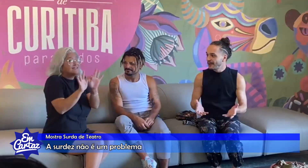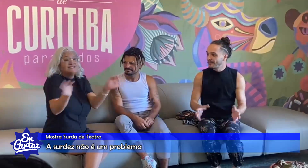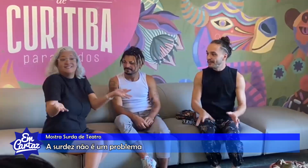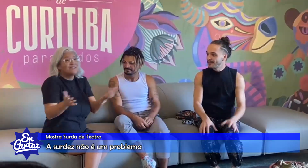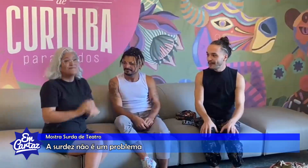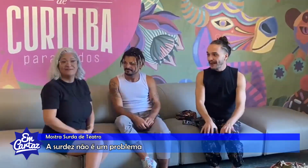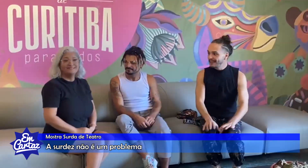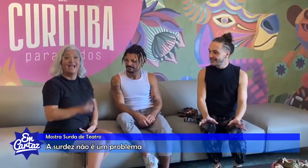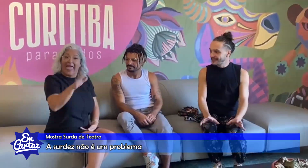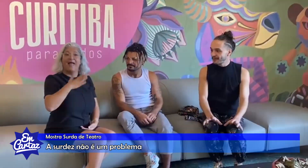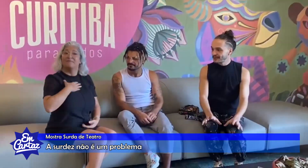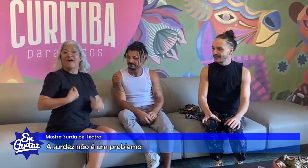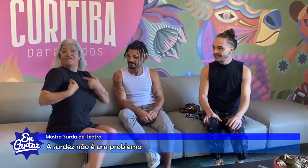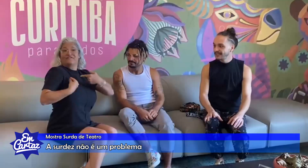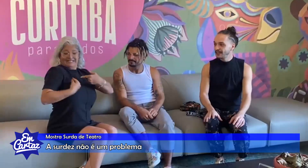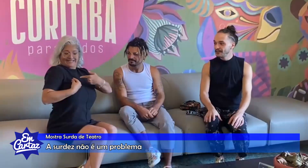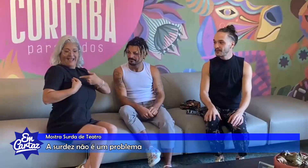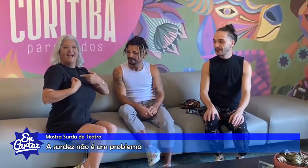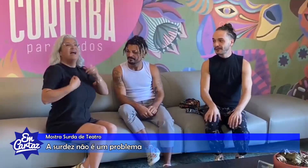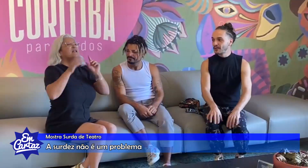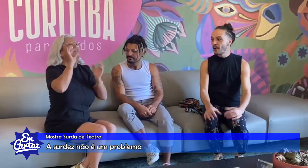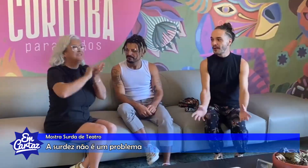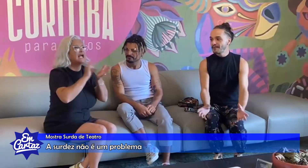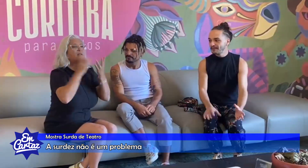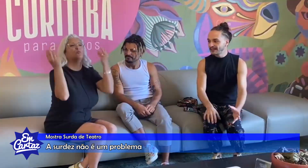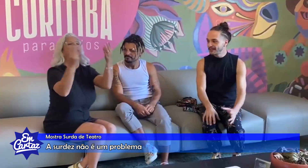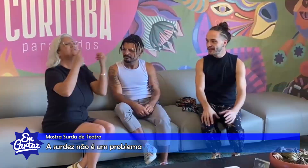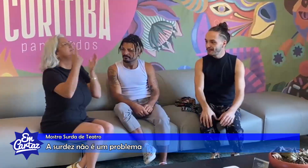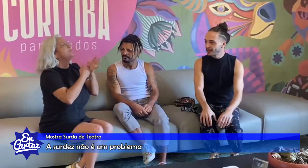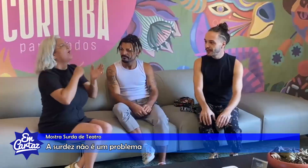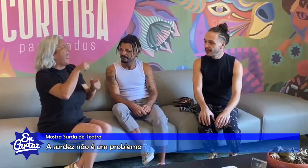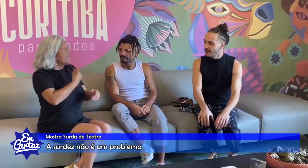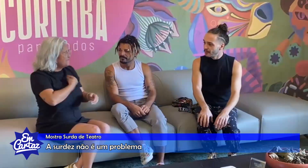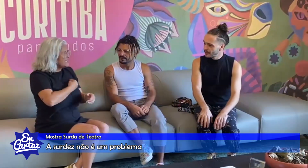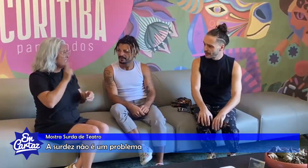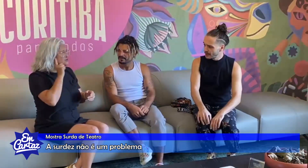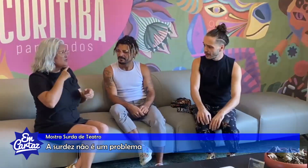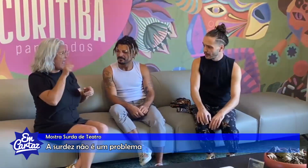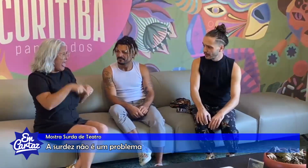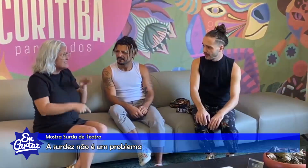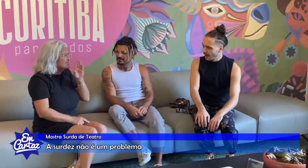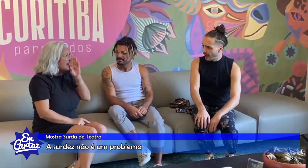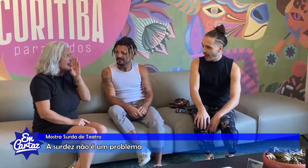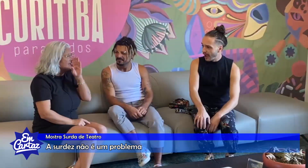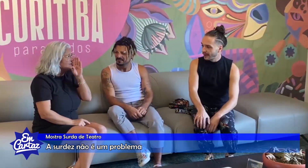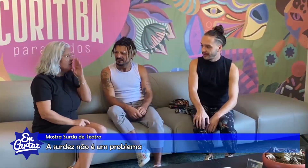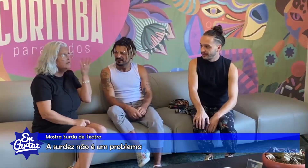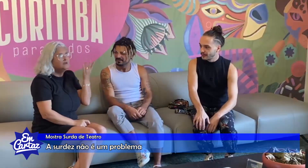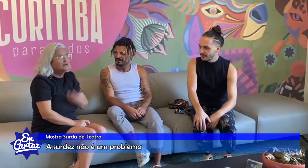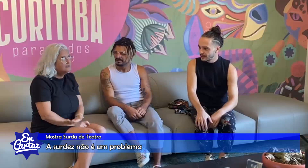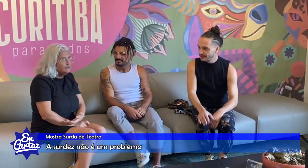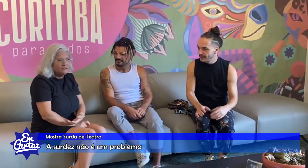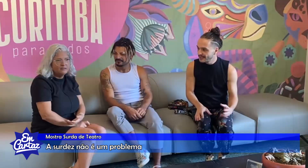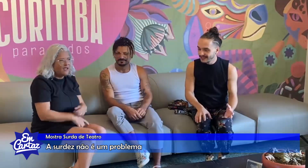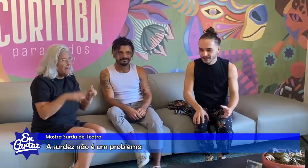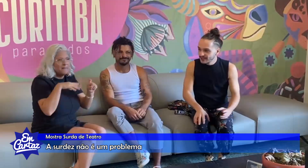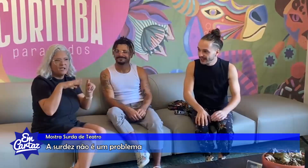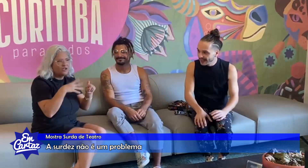uma experiência, assim, para vocês sentirem como é a minha vida também, porque muitas pessoas perguntam, ah, os surdos vivem no